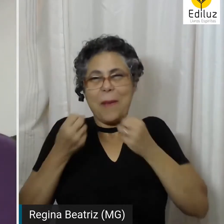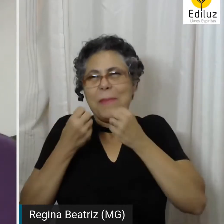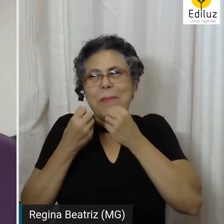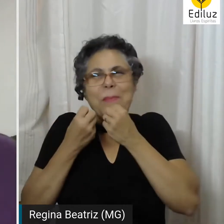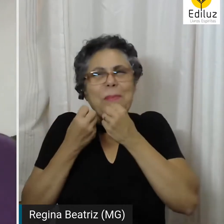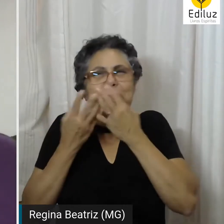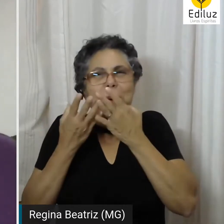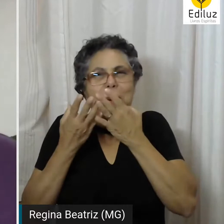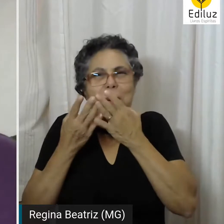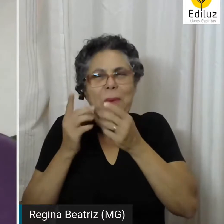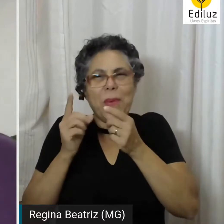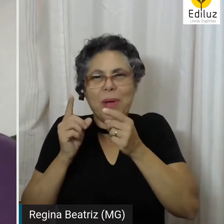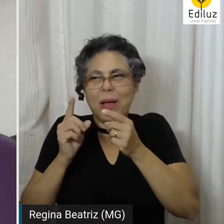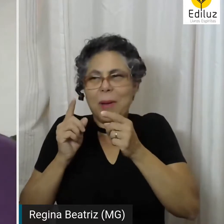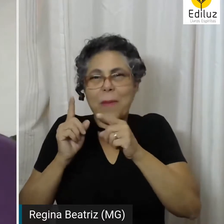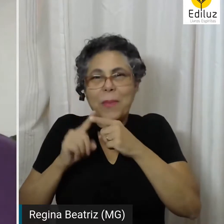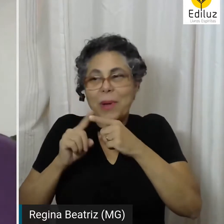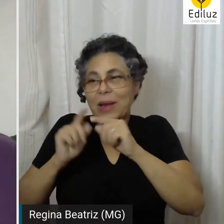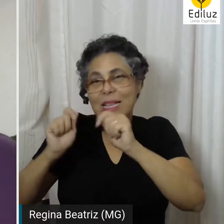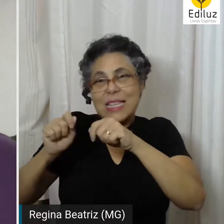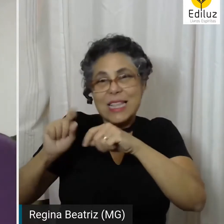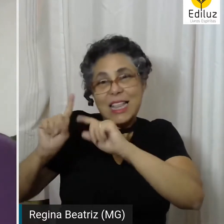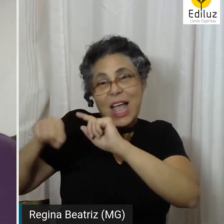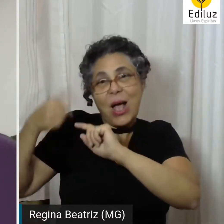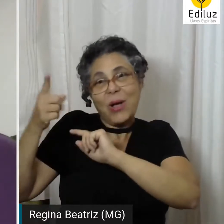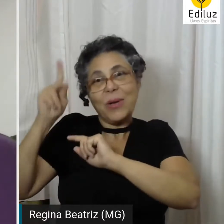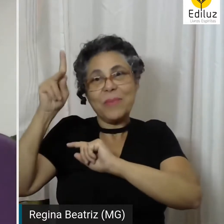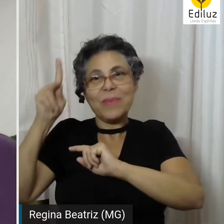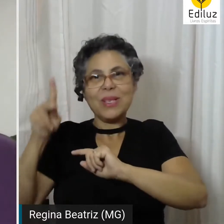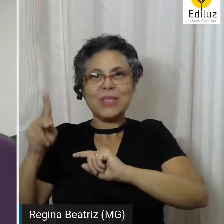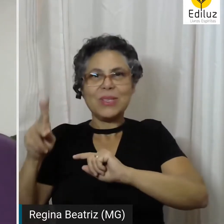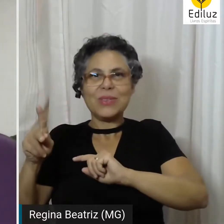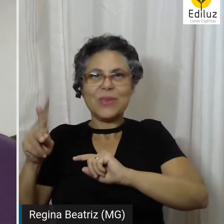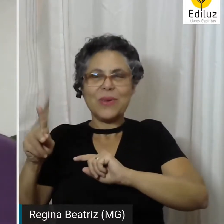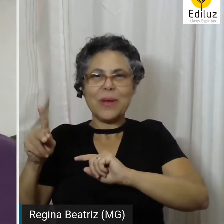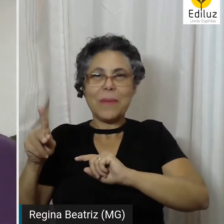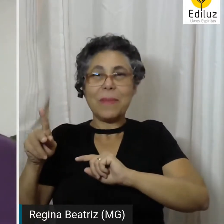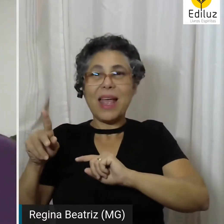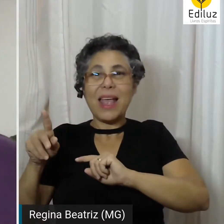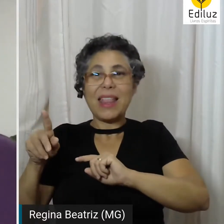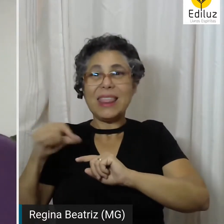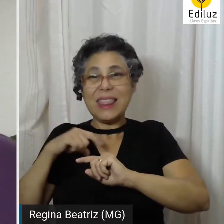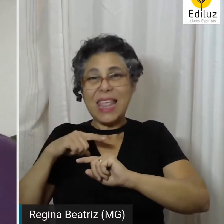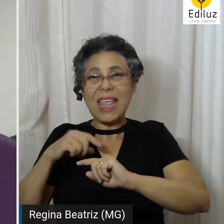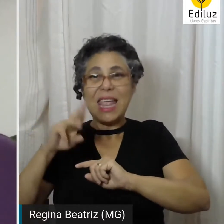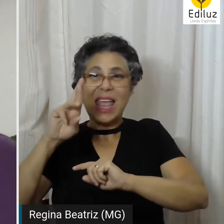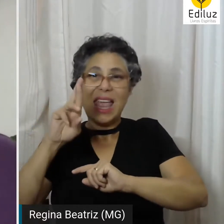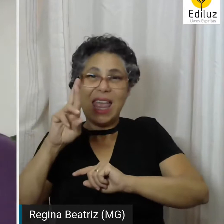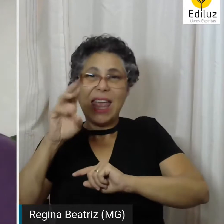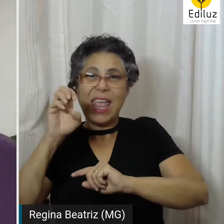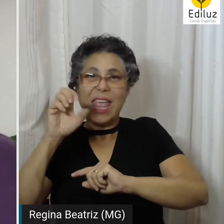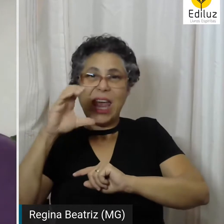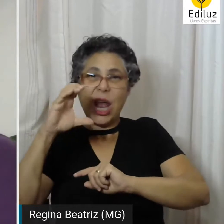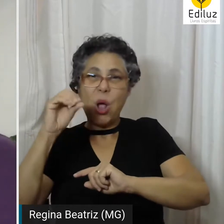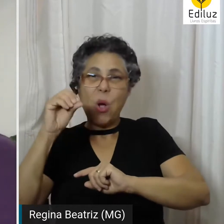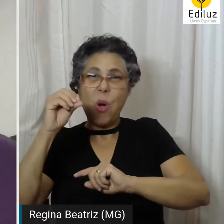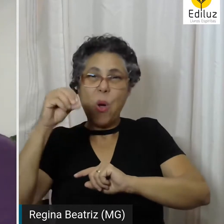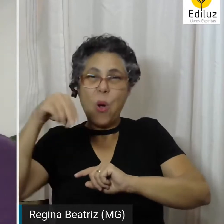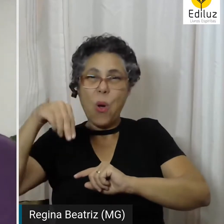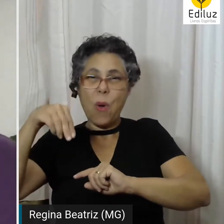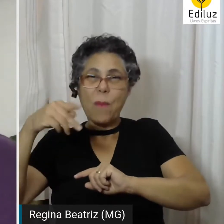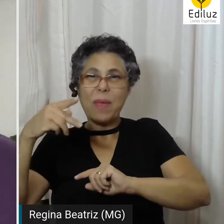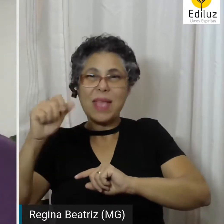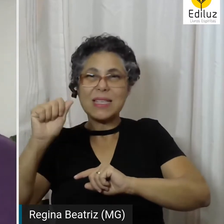uma necessidade de alguém pelo sistema de recompensa, que nos dá uma sensação